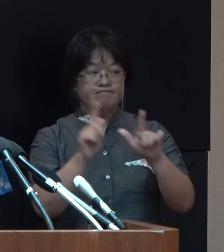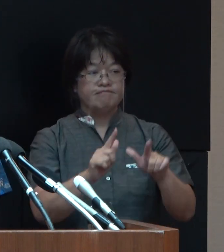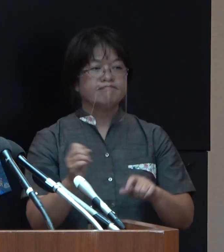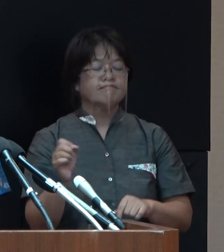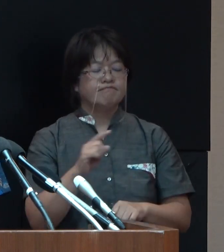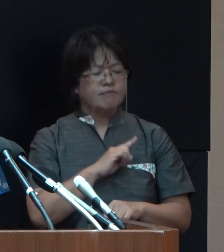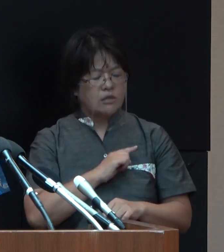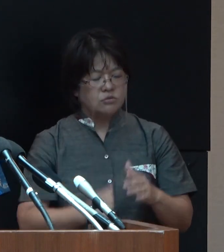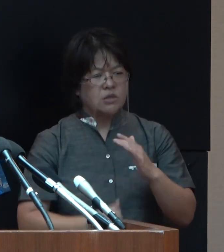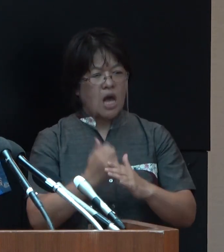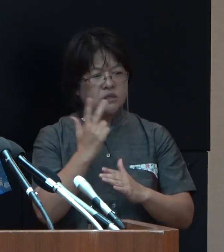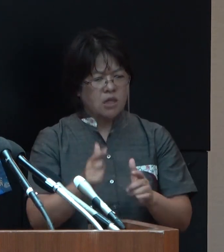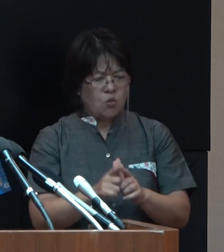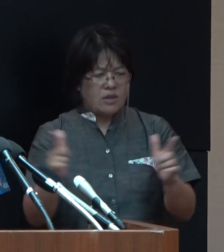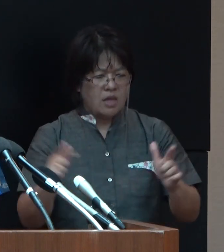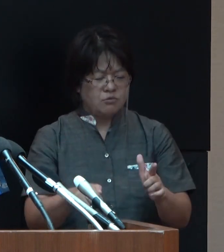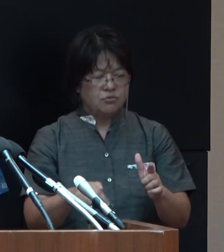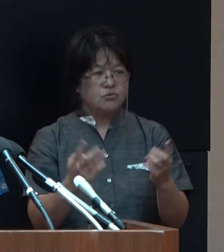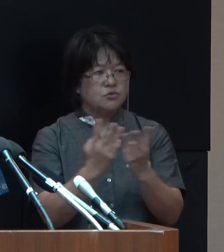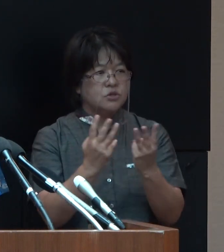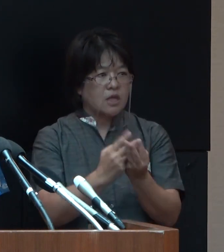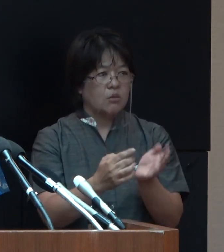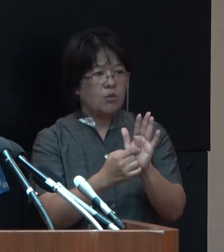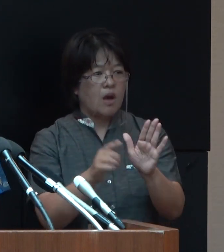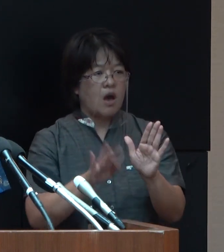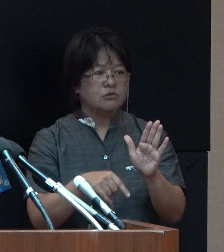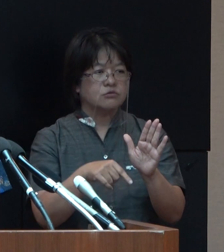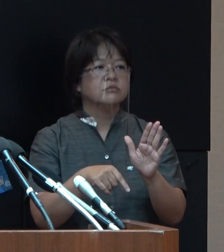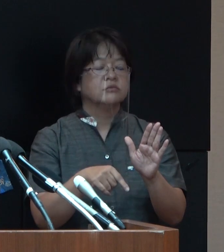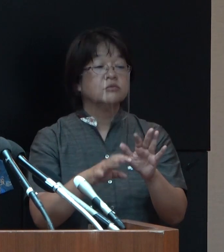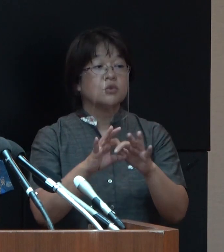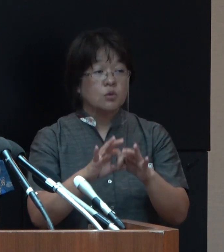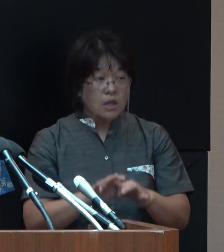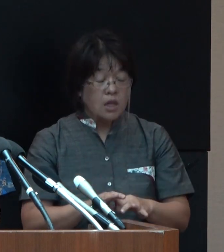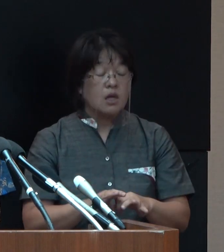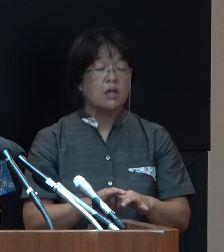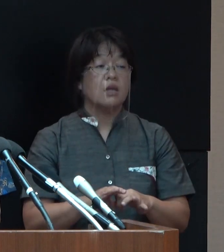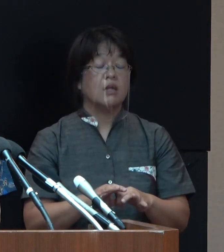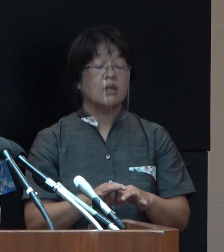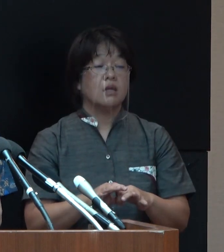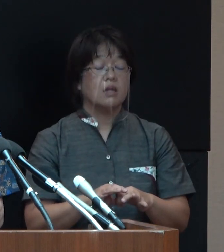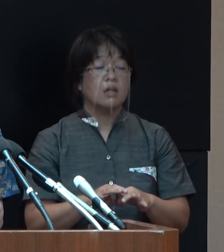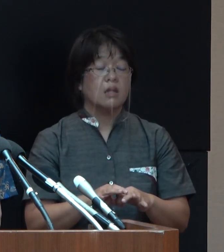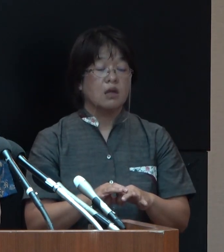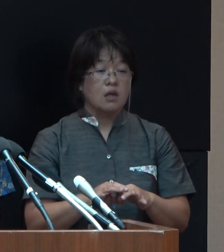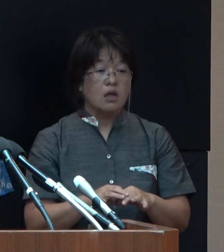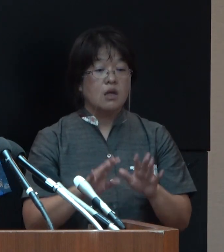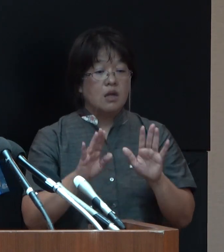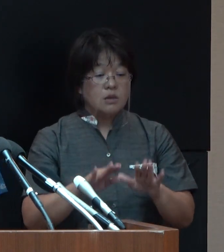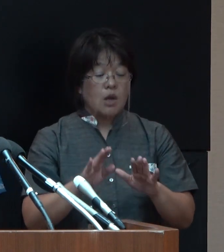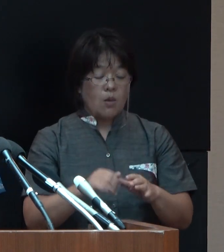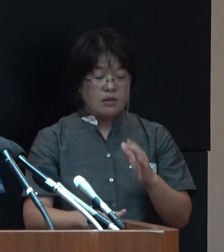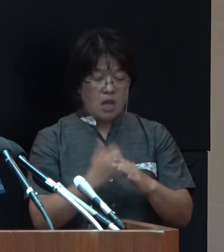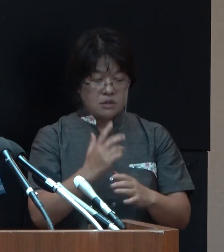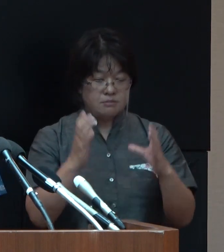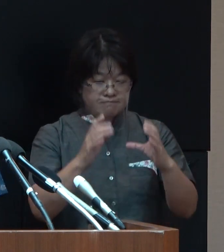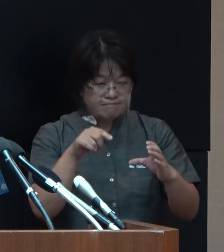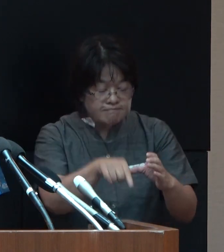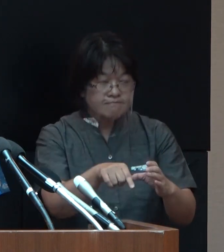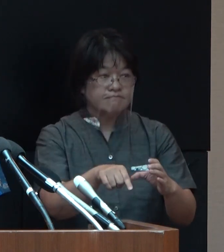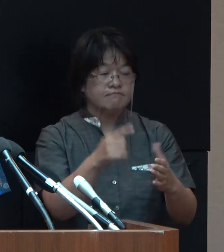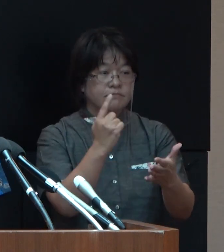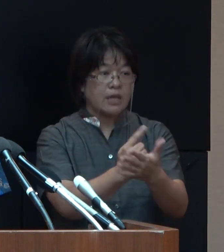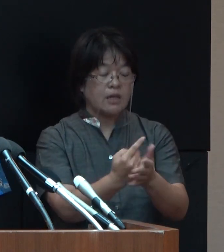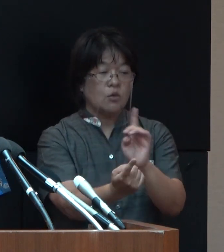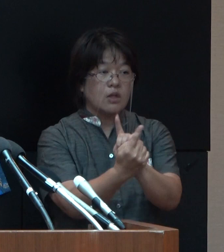が大きいということは間違いありません。もう数字からもそれが出ています。ですから本当にピンポイントで対策を取るため